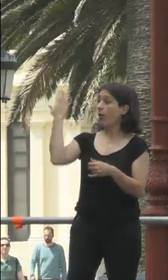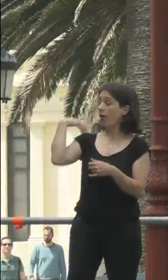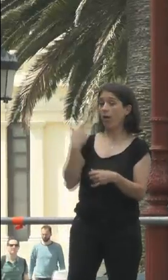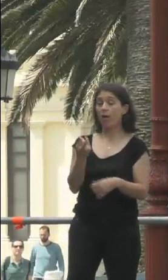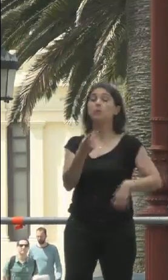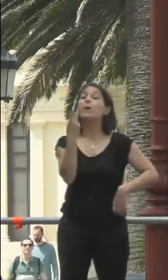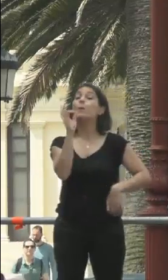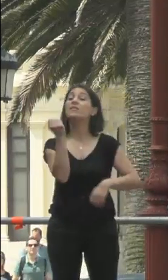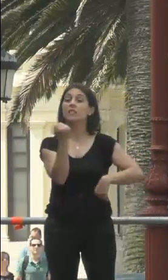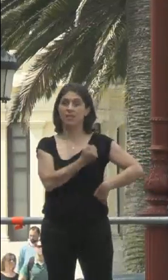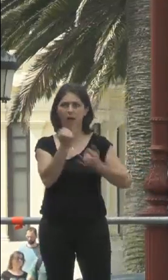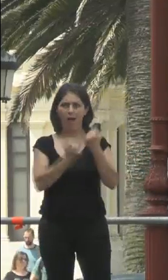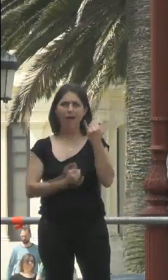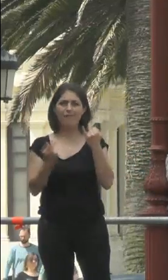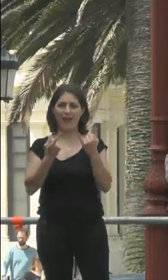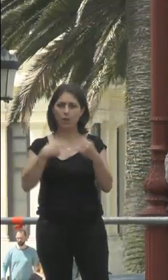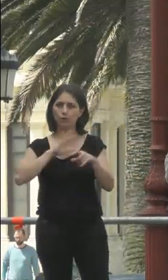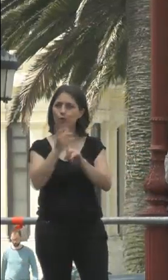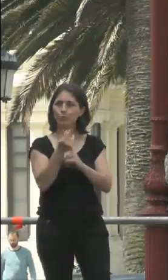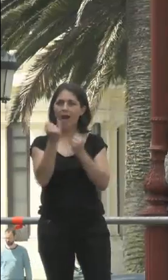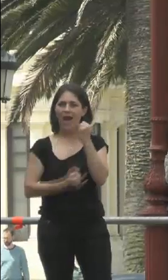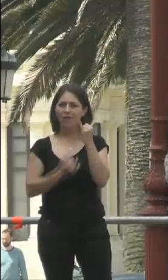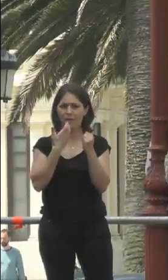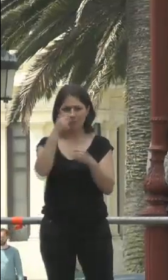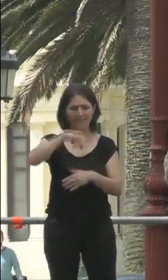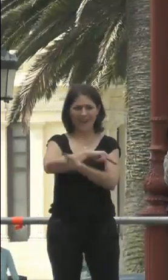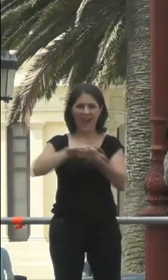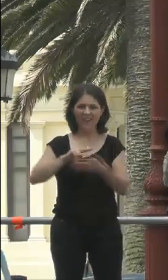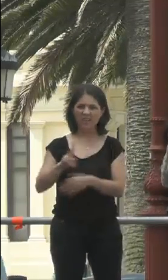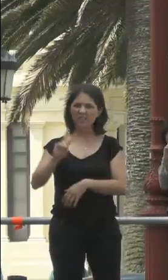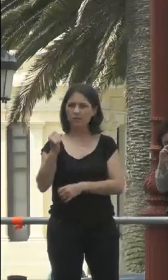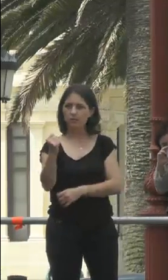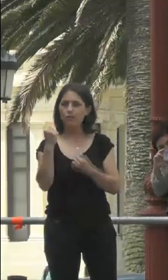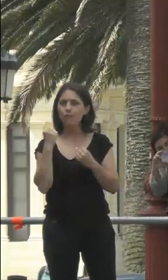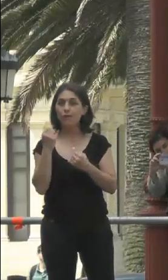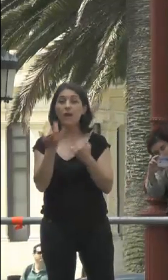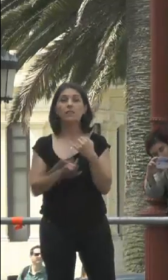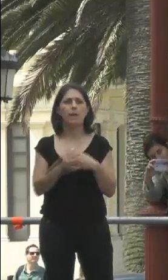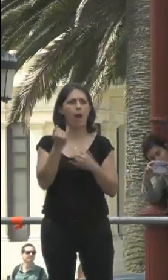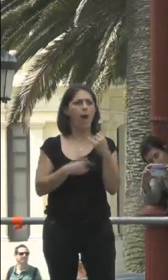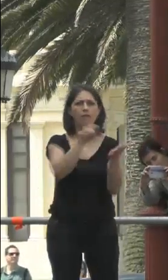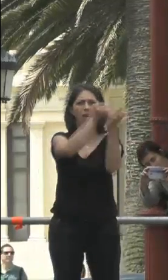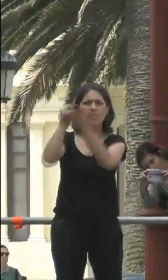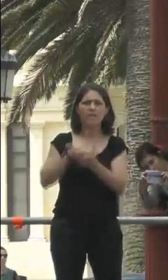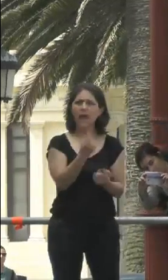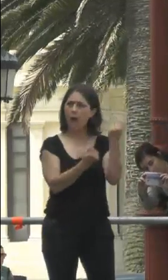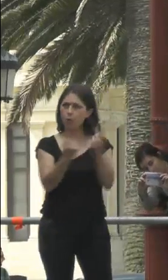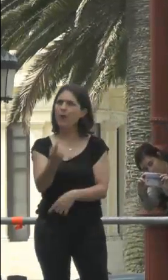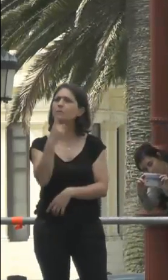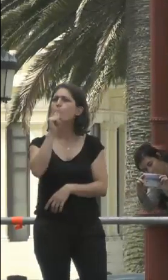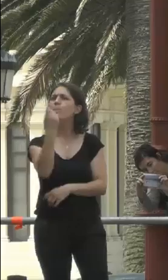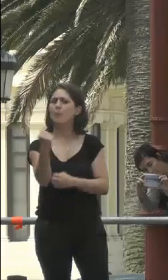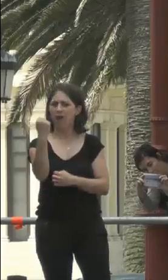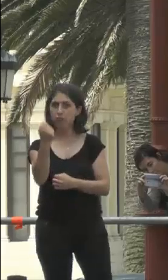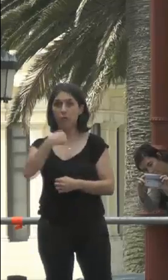Marea este proxecto mestizo para a xente, segunda forza en Galicia, primeira forza en moitas cidades e vilas de Galicia. E imos a